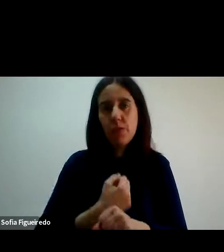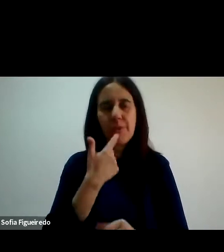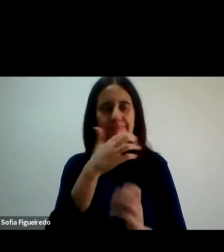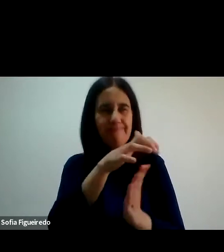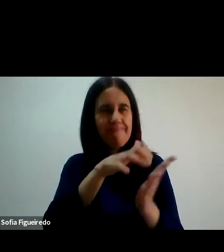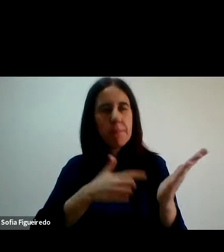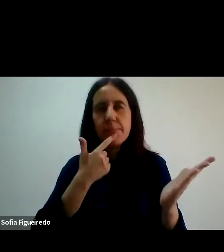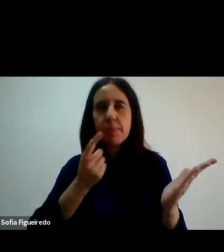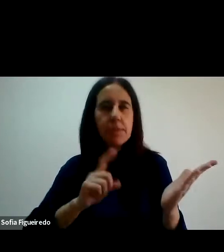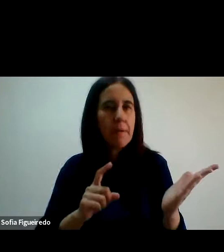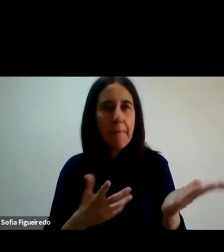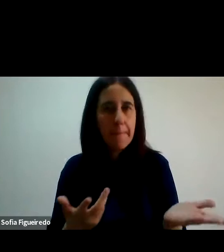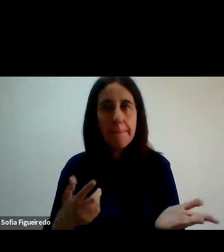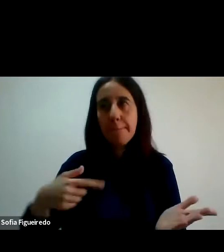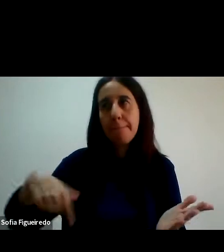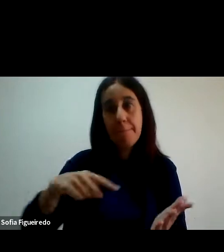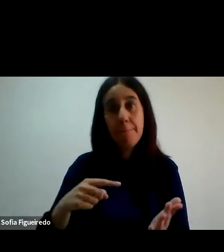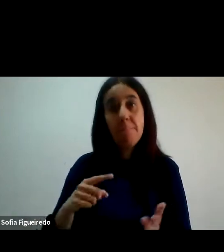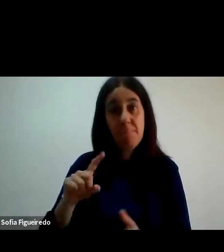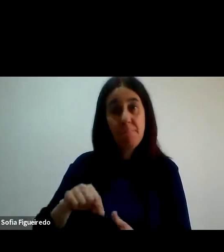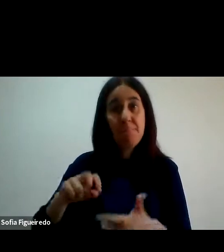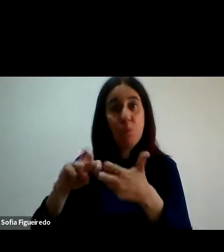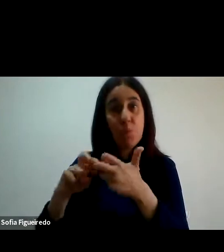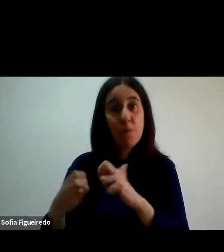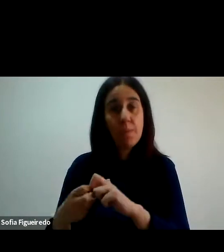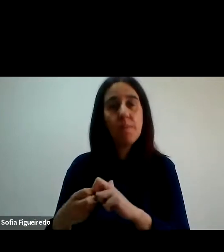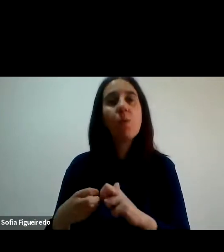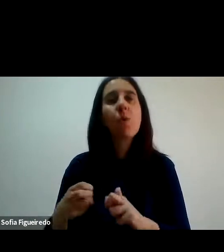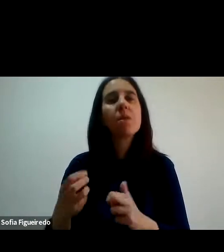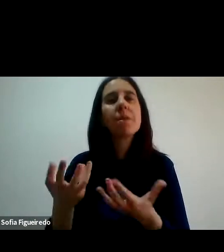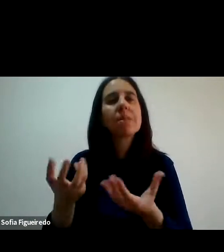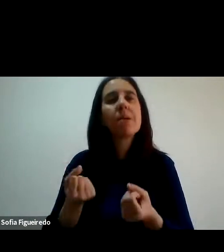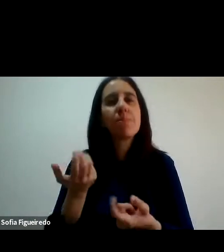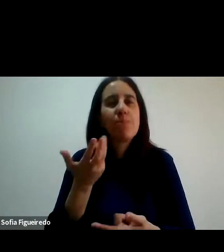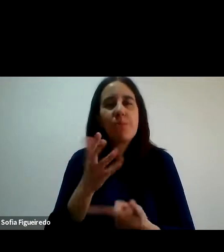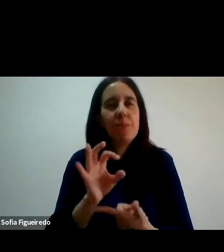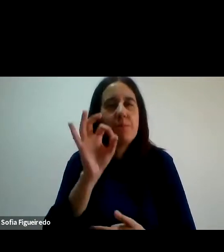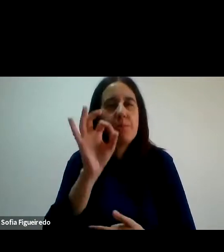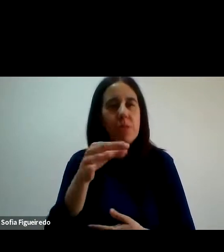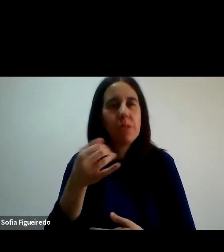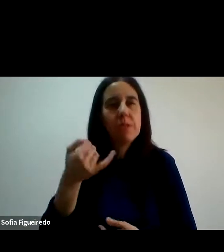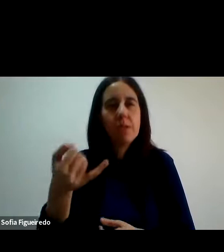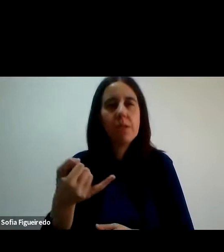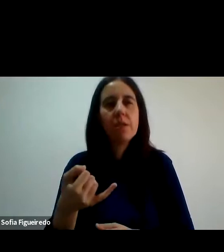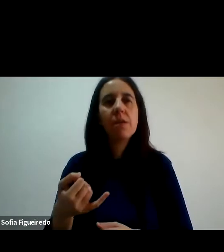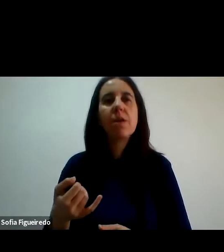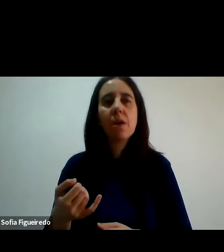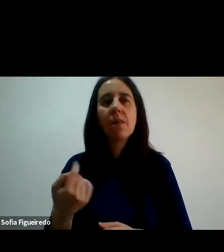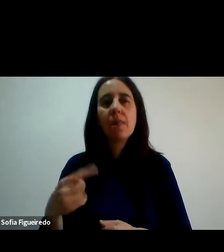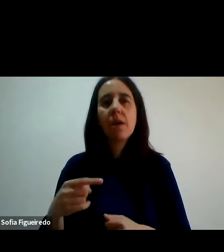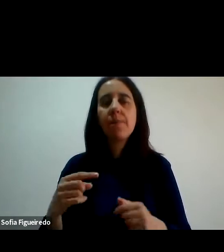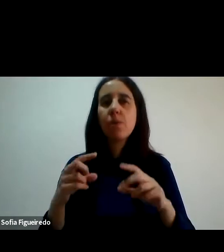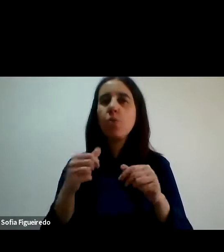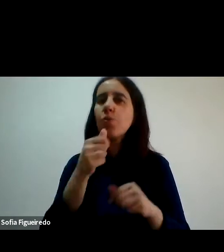linguagem. Quantos de nós têm problemas quando recebe, por exemplo, e vou dar este exemplo a seguir, uma notificação. Ora,